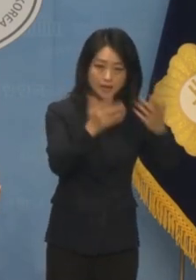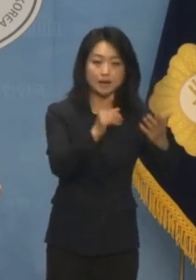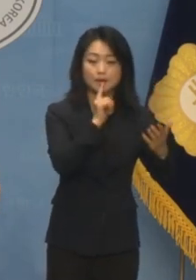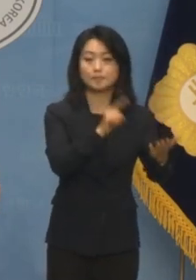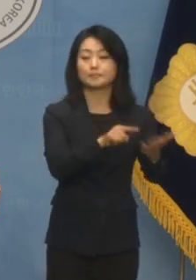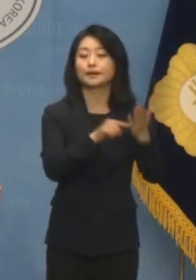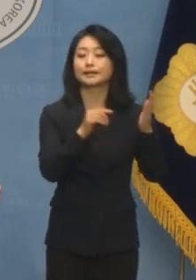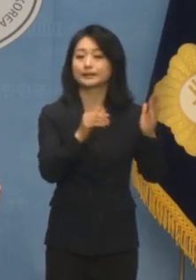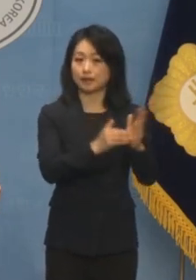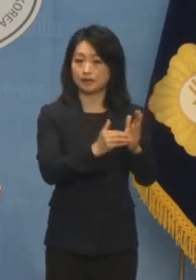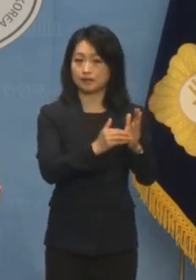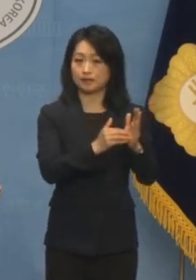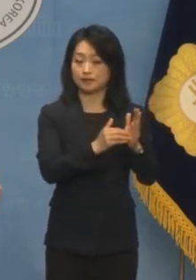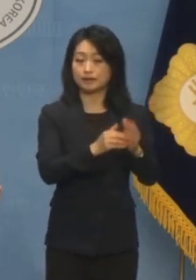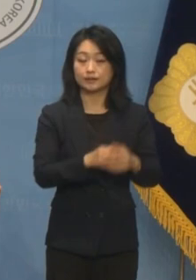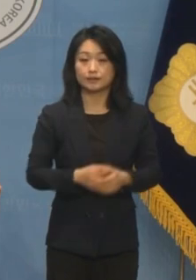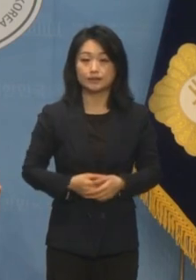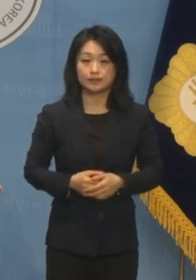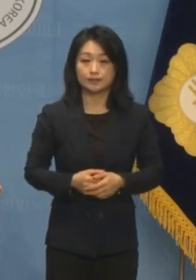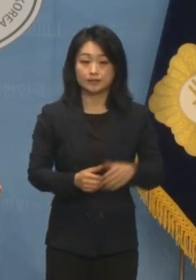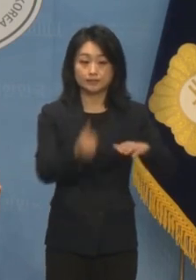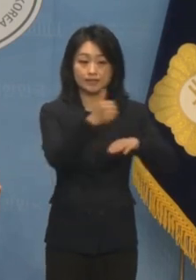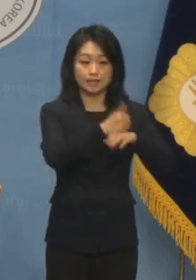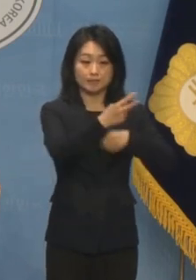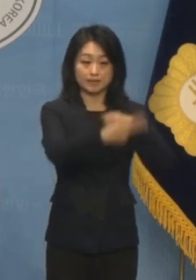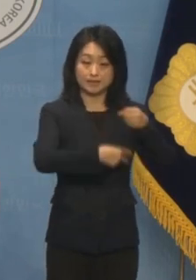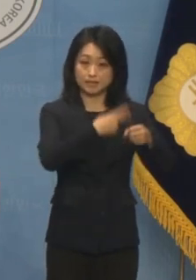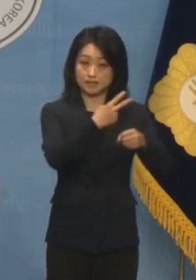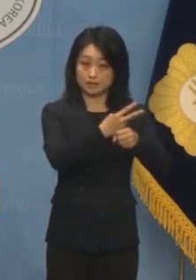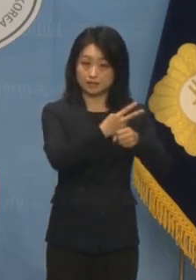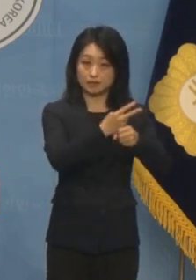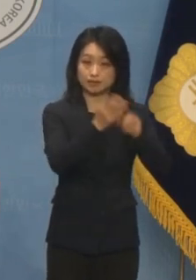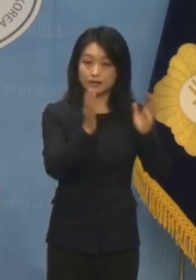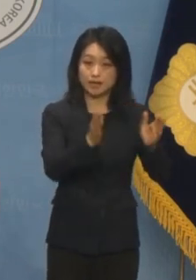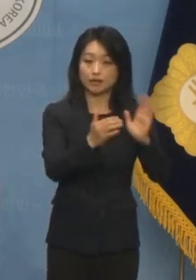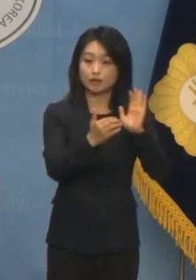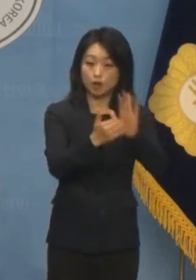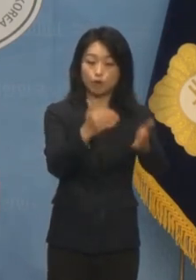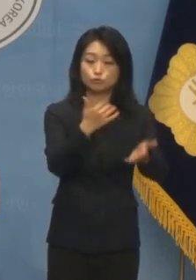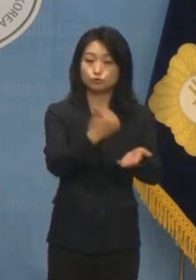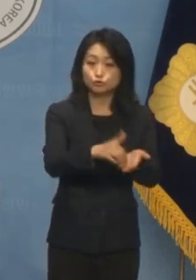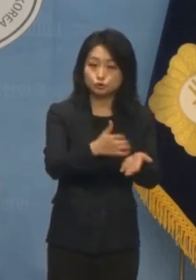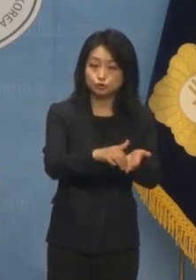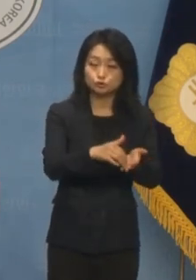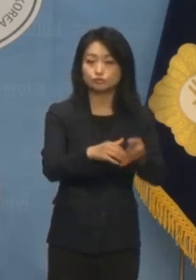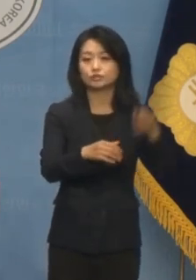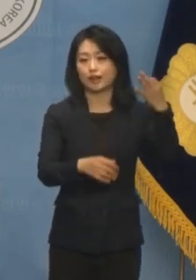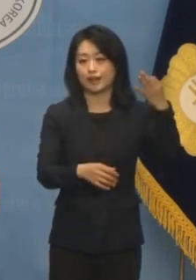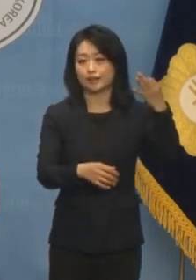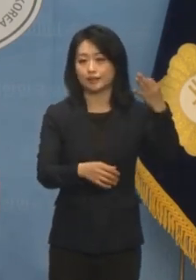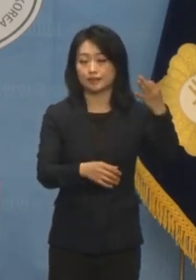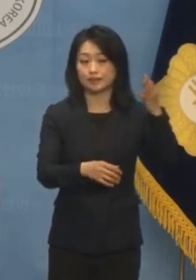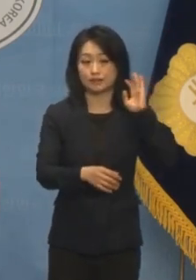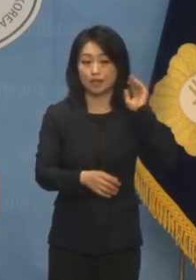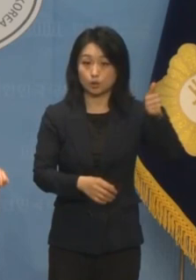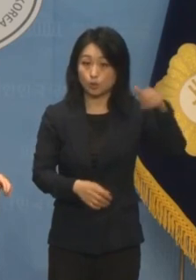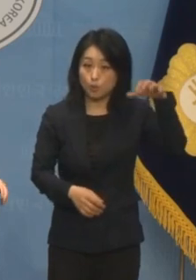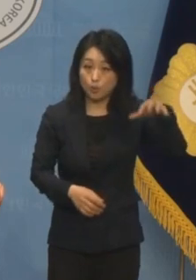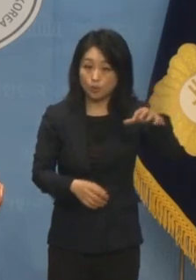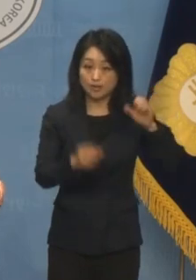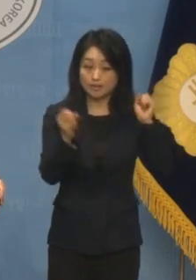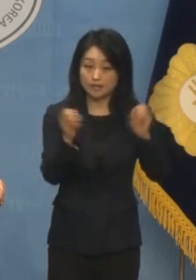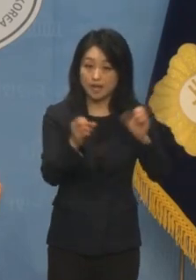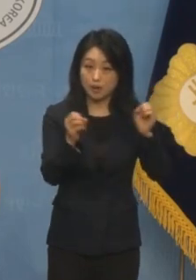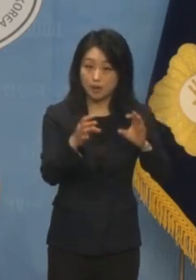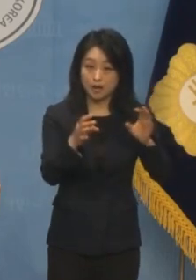겁니다. 재임 2년여 만에 14차례나 거부권을 남발한 대통령실이 대화와 타협을 내세우는